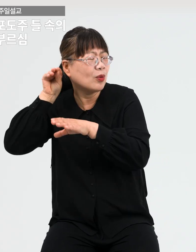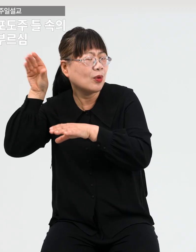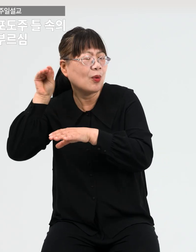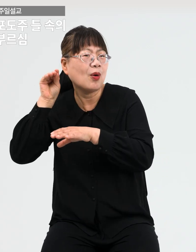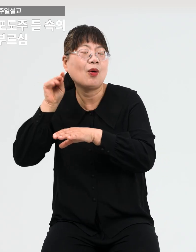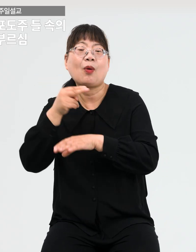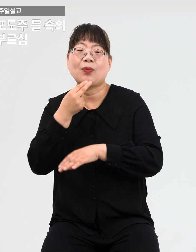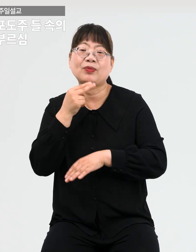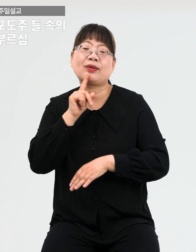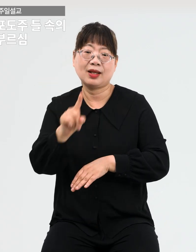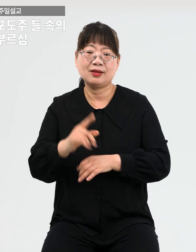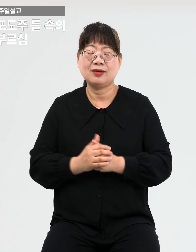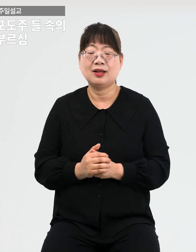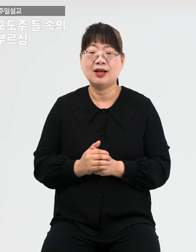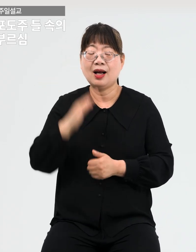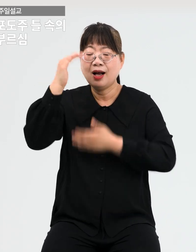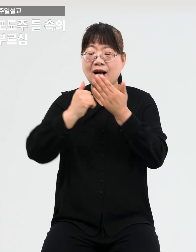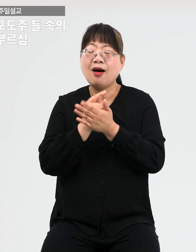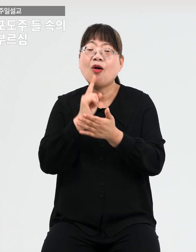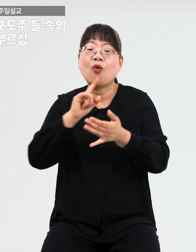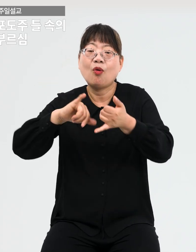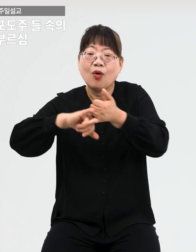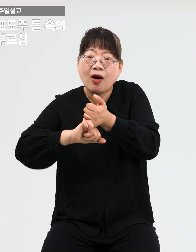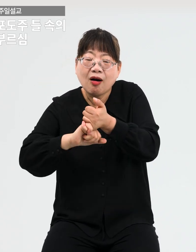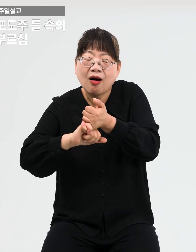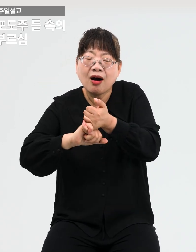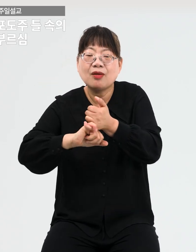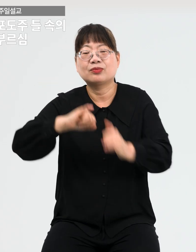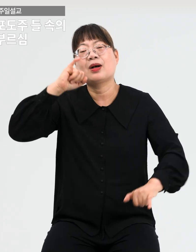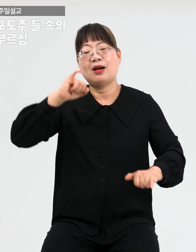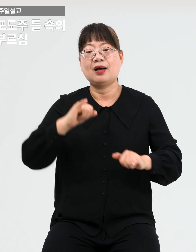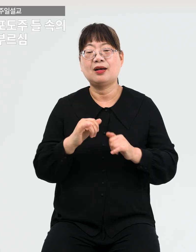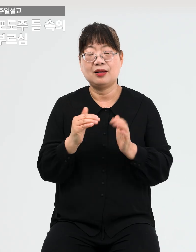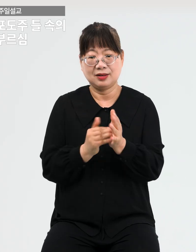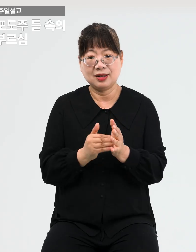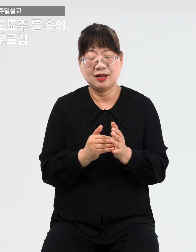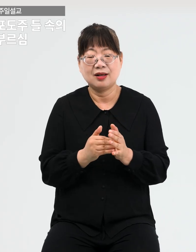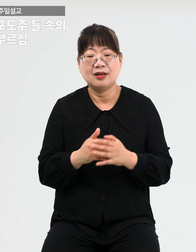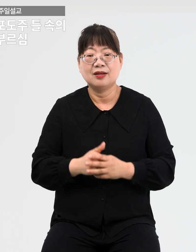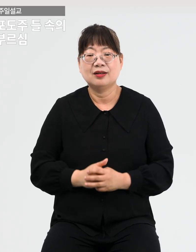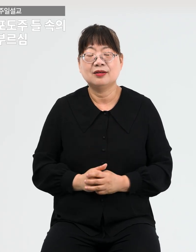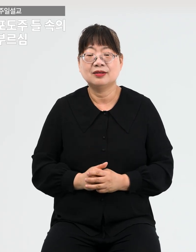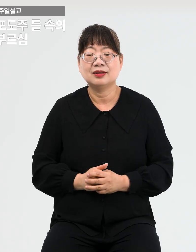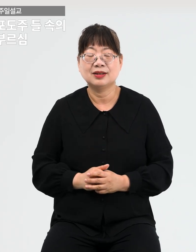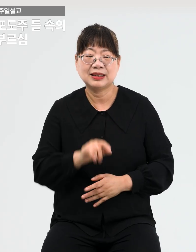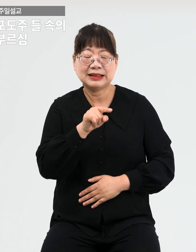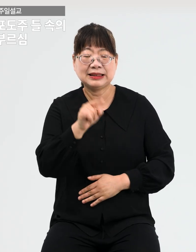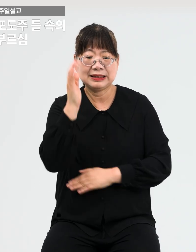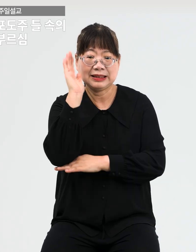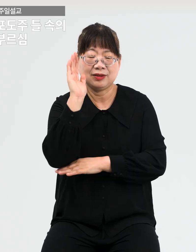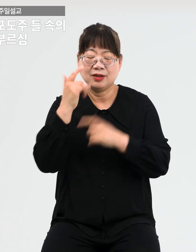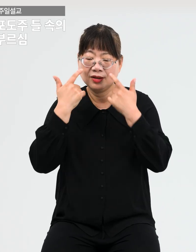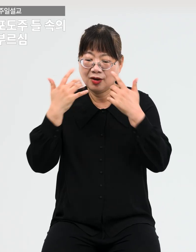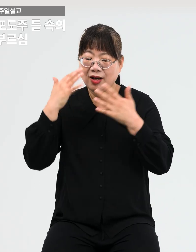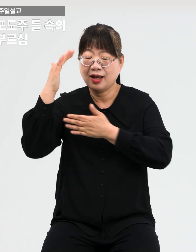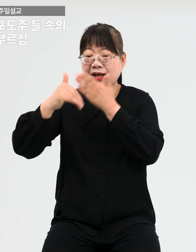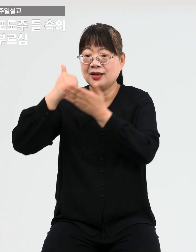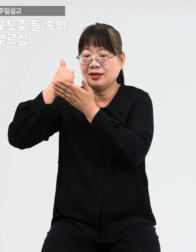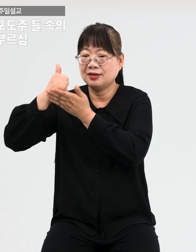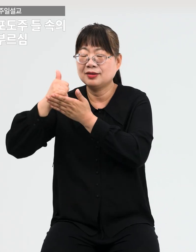않았다. 하나님의 언약에서 떠나 있었다. 그 얘기를 정확하게 하나님이